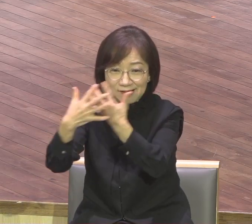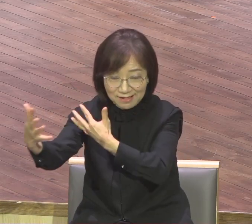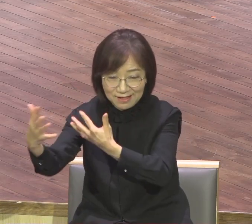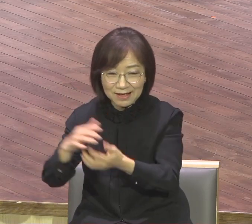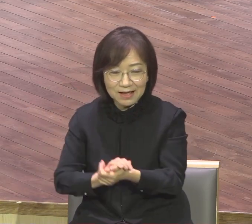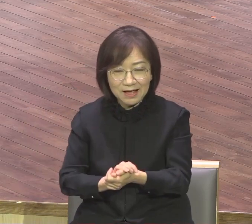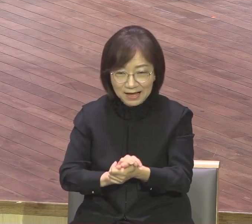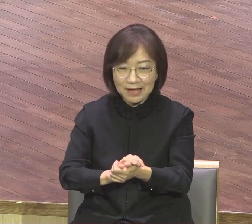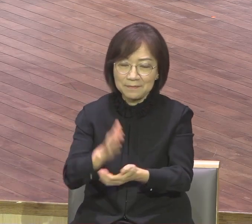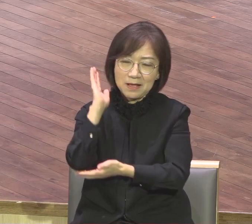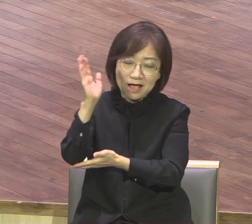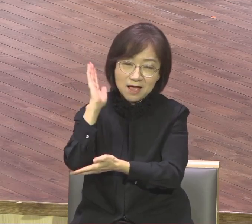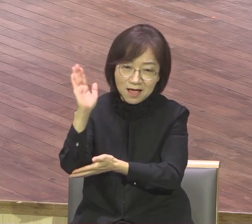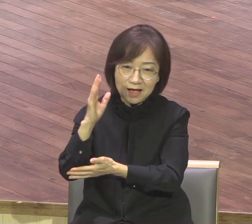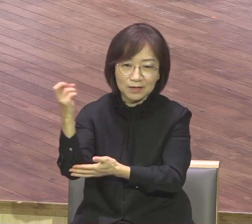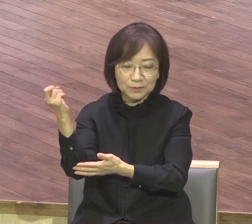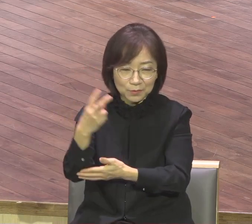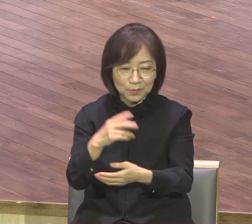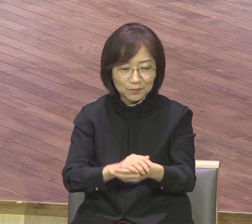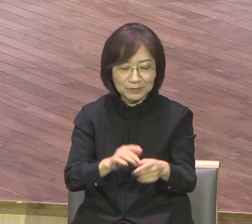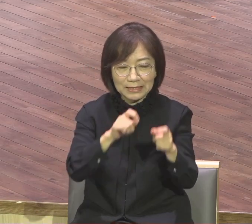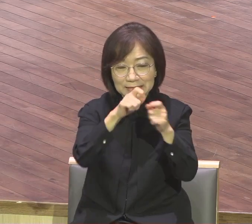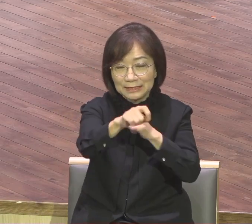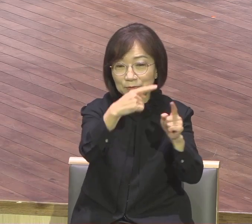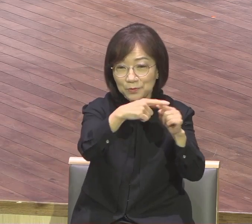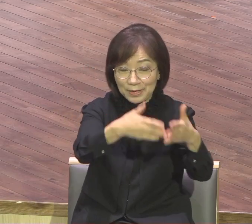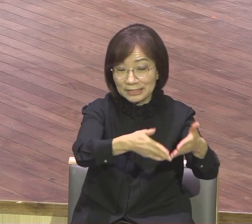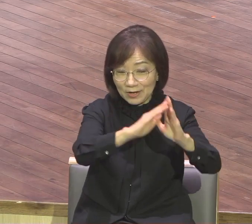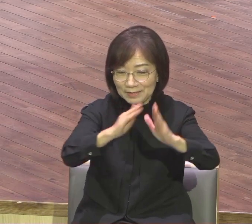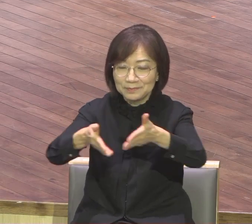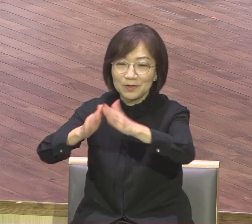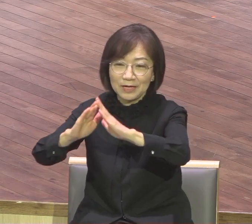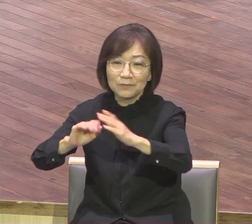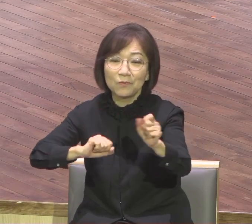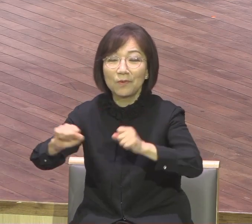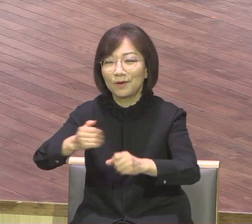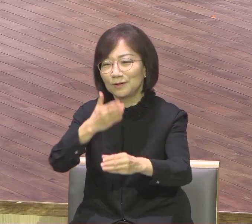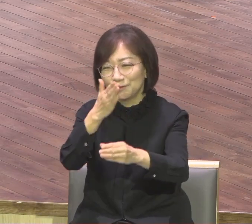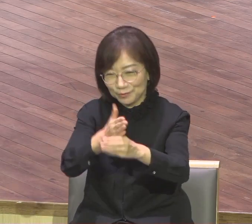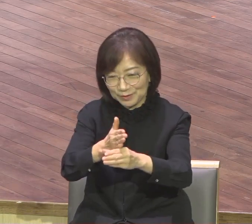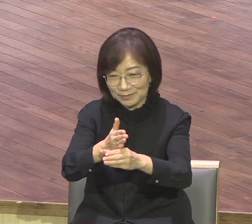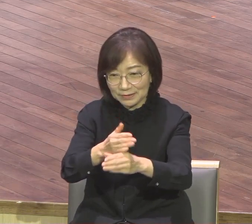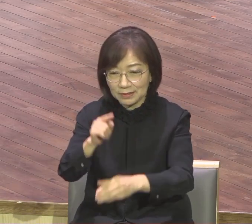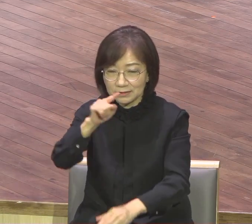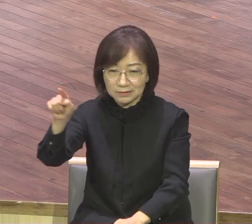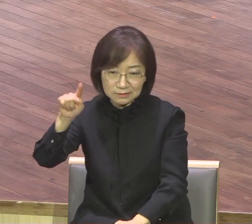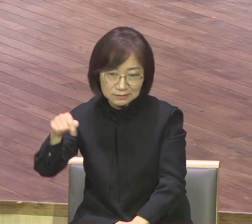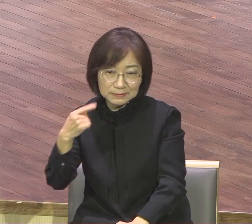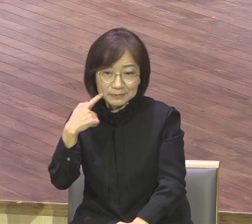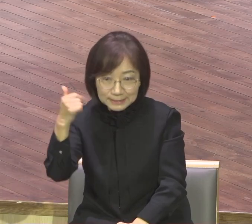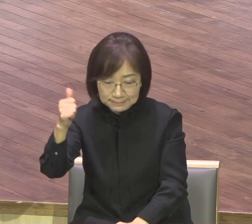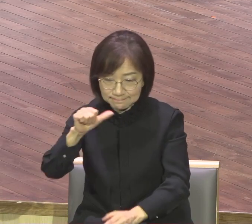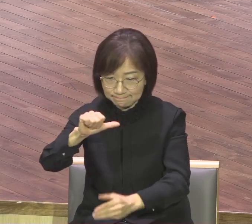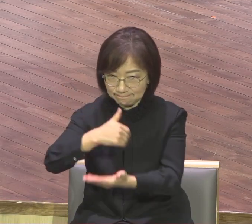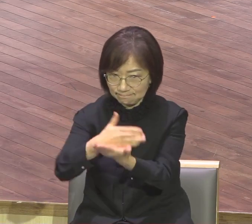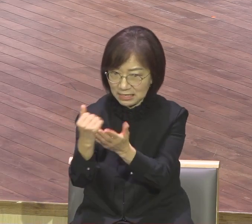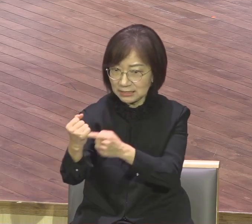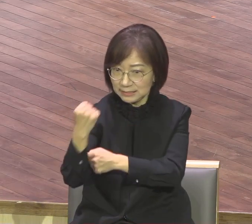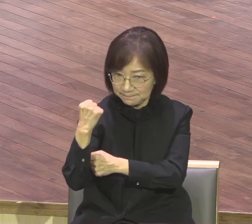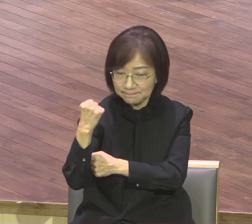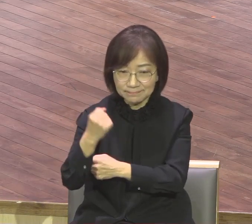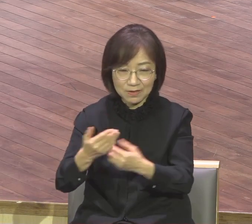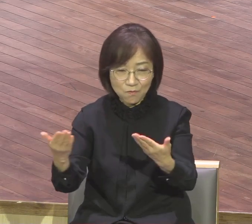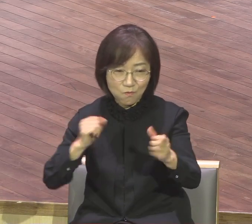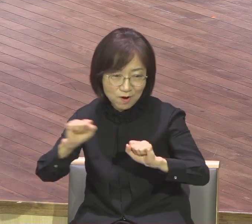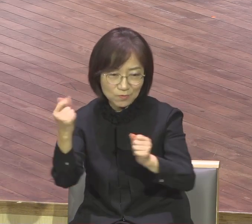설립 감사예배, 현지 목회자 팀 사역을 진행 중에 계십니다. 담임 목사님의 사역과 오력을 위해서 일심전심